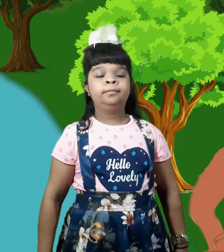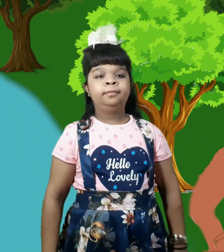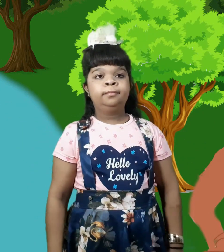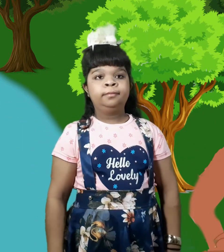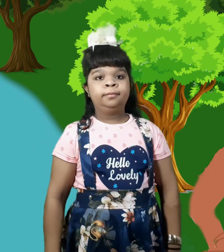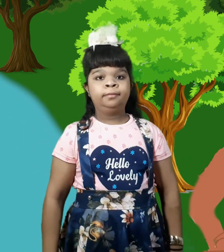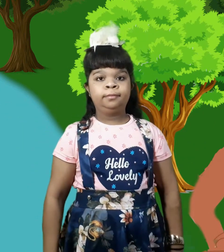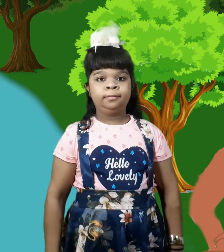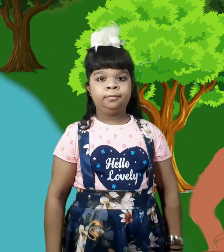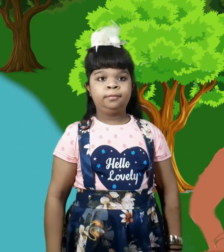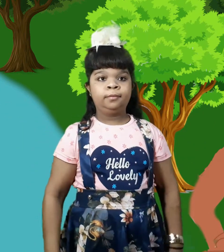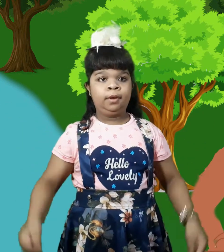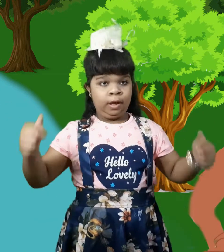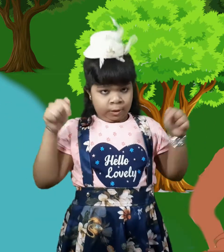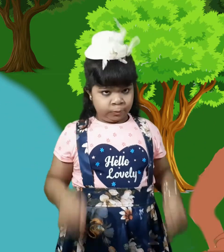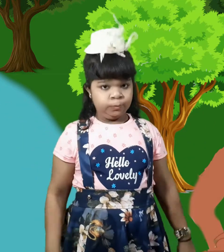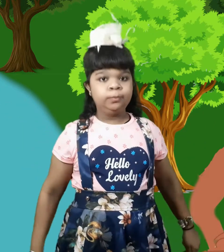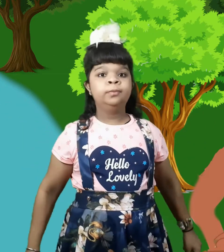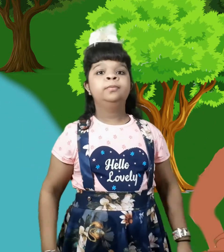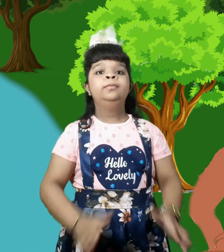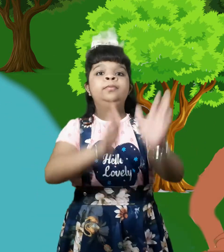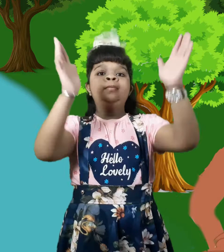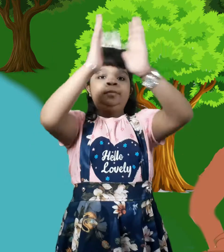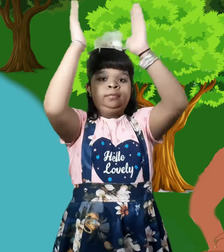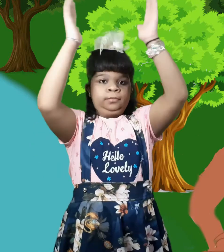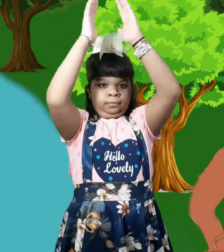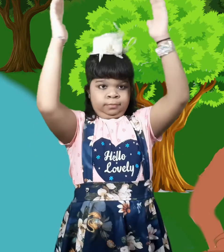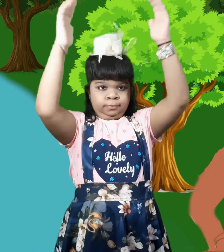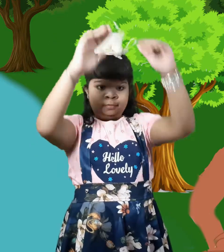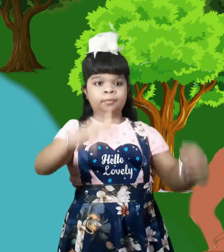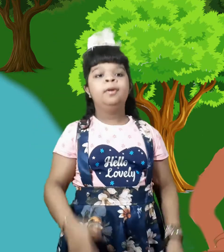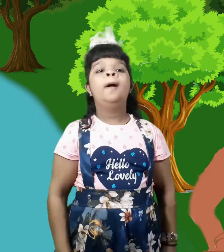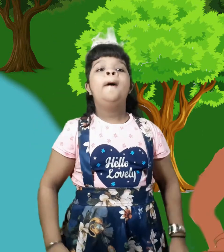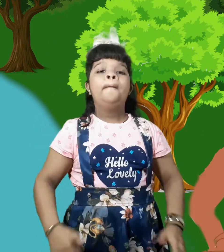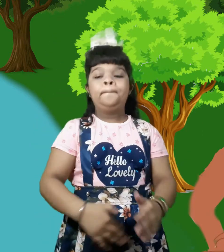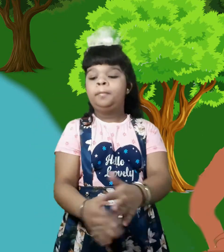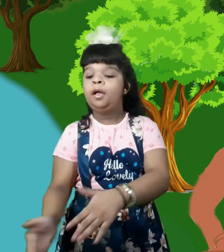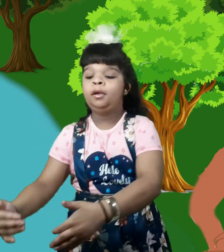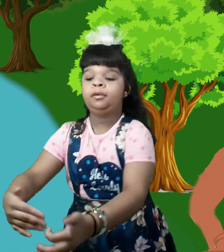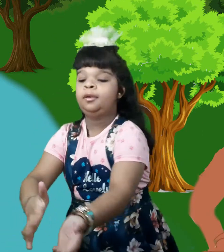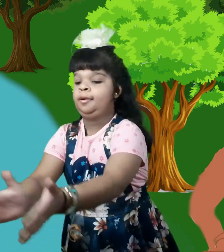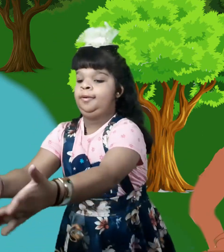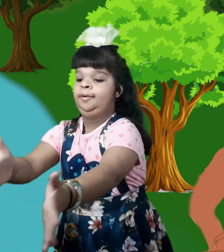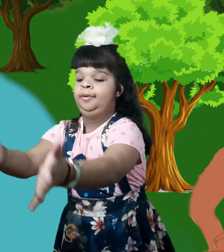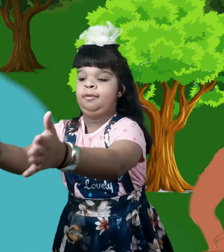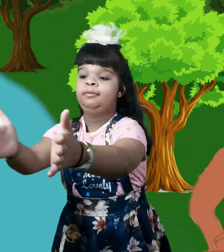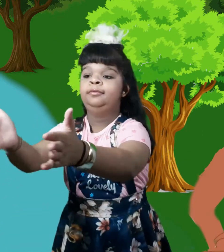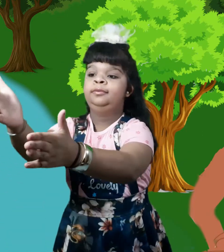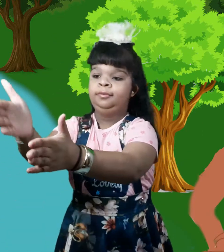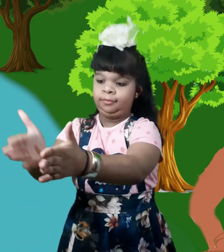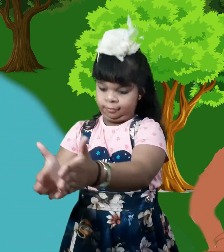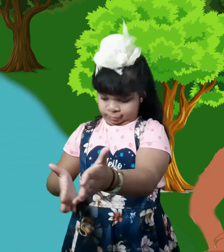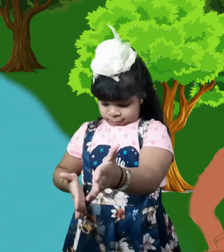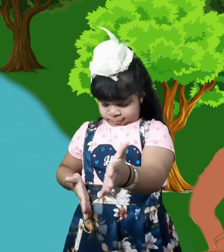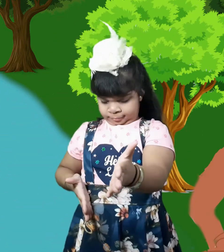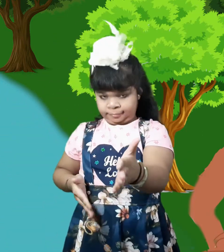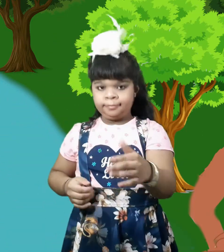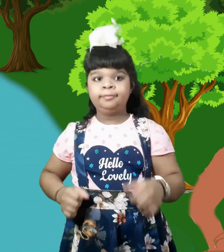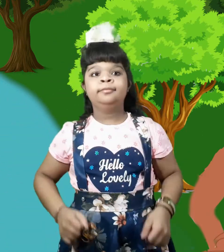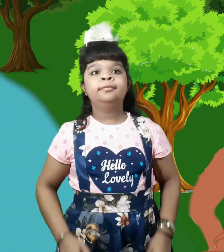वह जंगल में नदी के किनारे एक विशाल